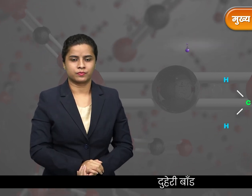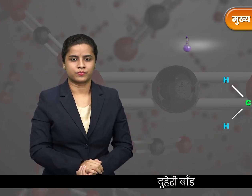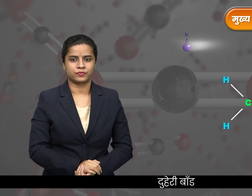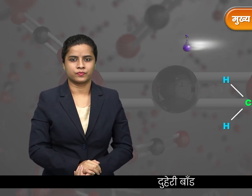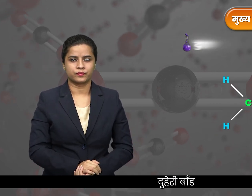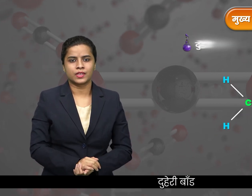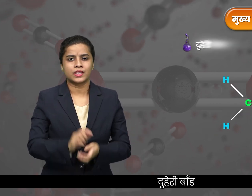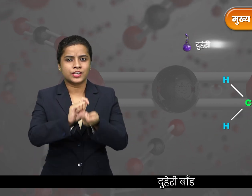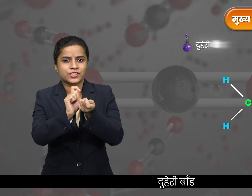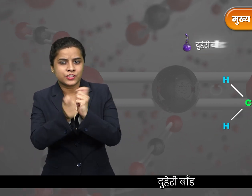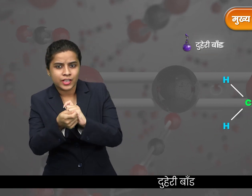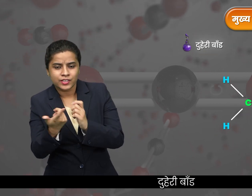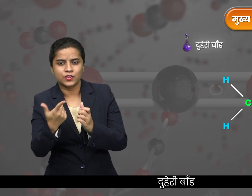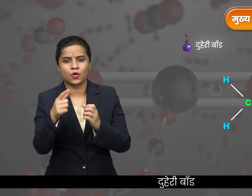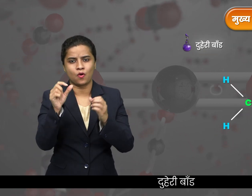दुहेरी बॉन्ड,